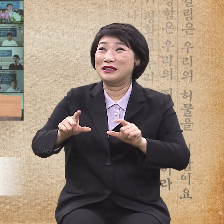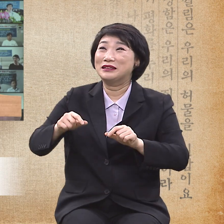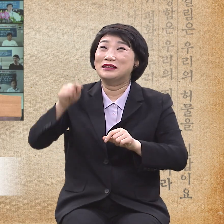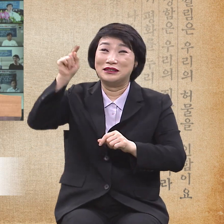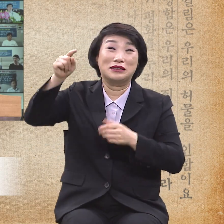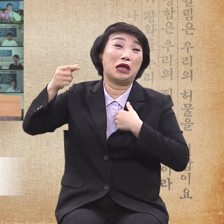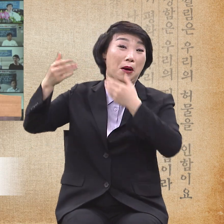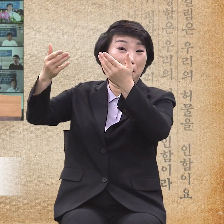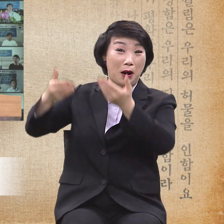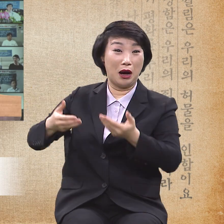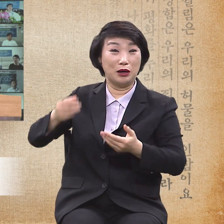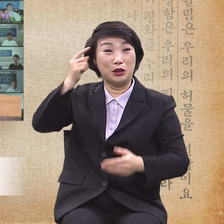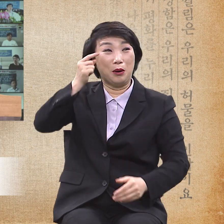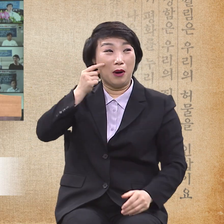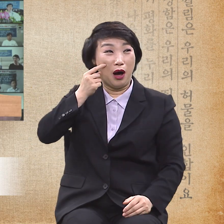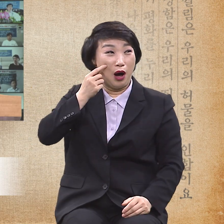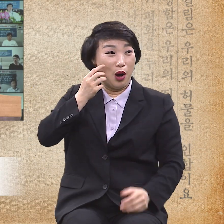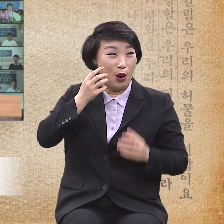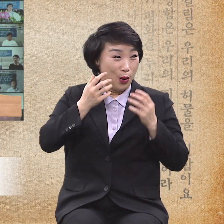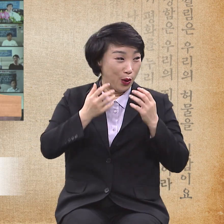기업을 얻었다고 할 때,